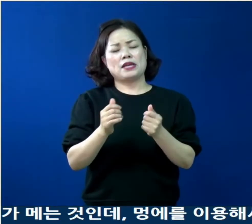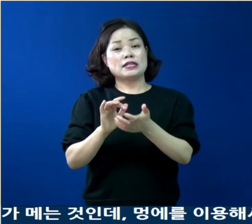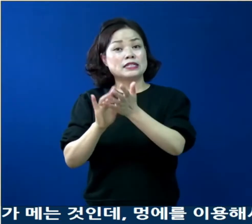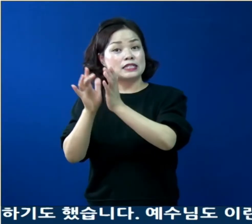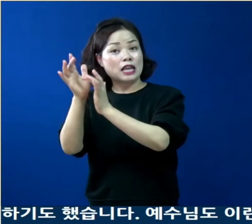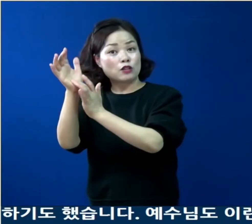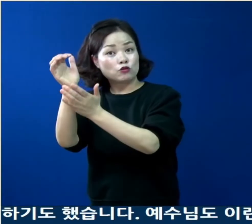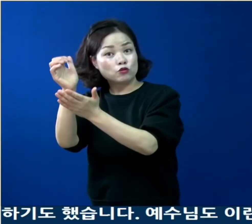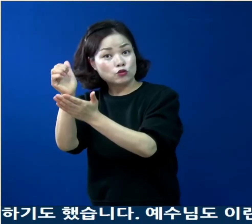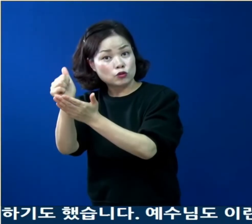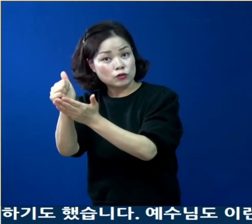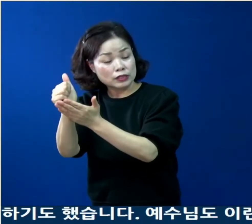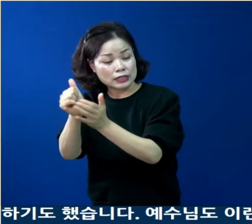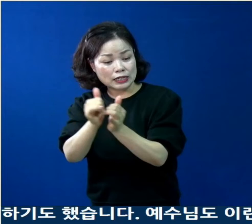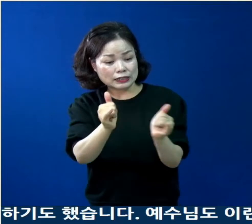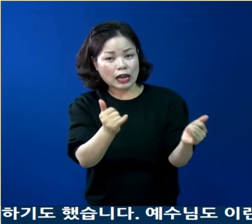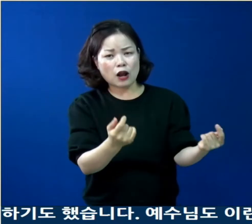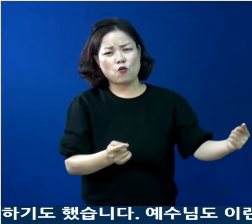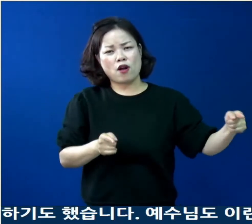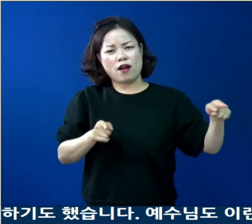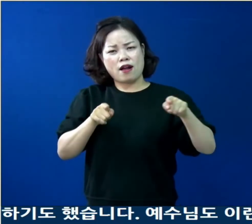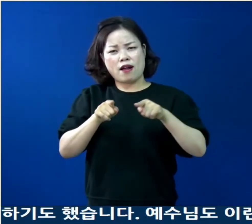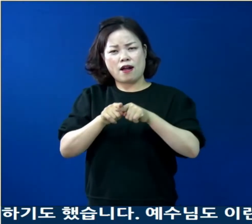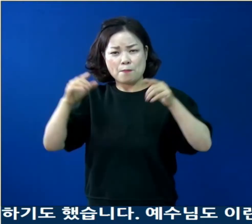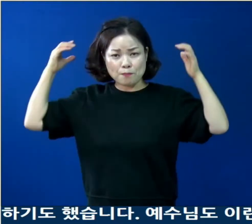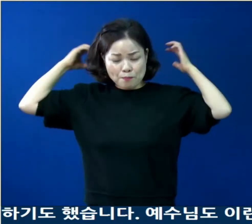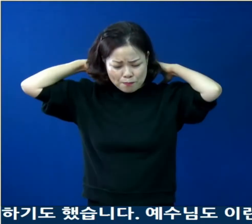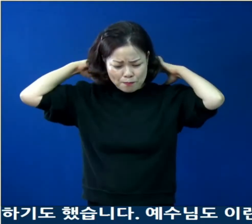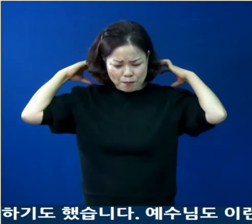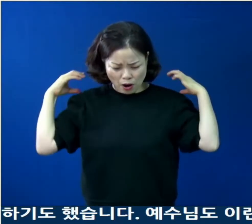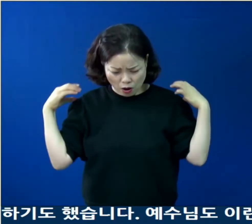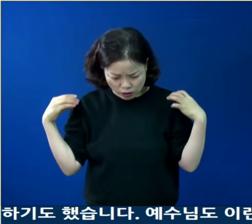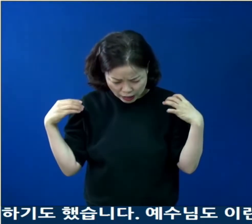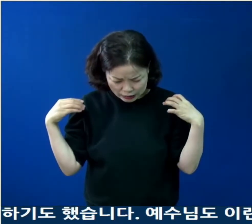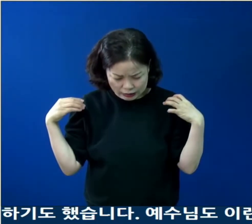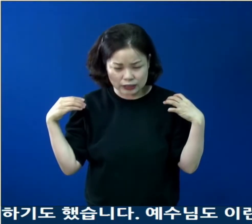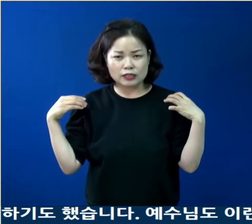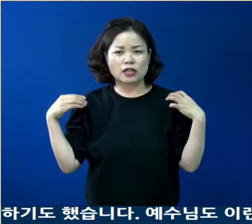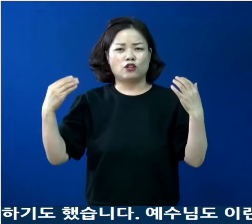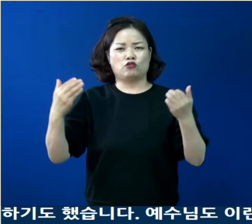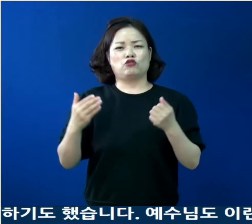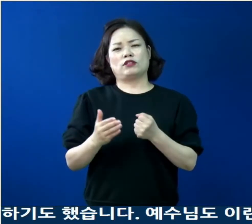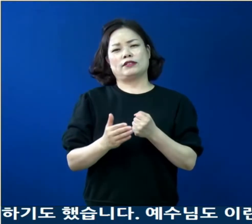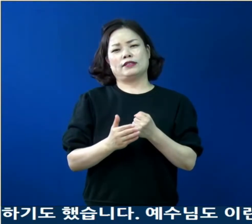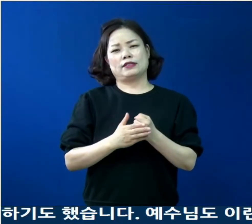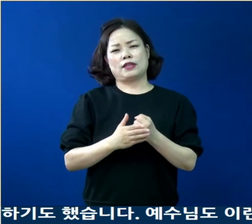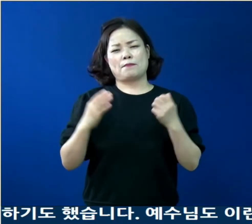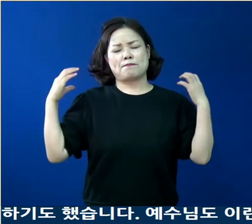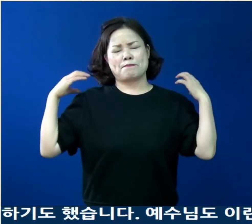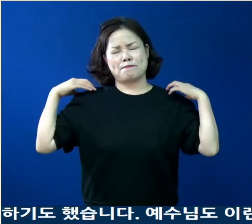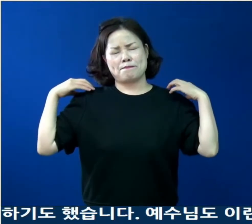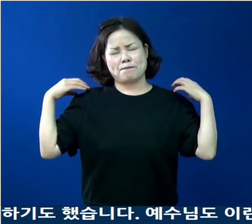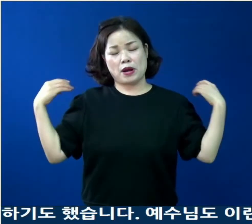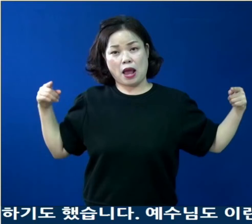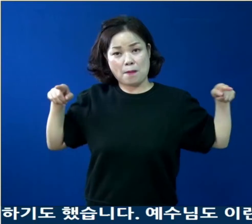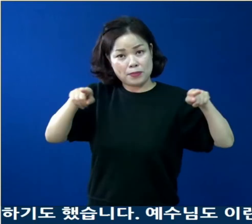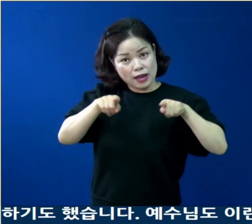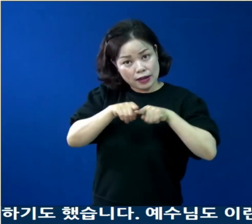예수님이 그 사람과 함께 멍에를 매 주시기 때문에 그 멍에가 가볍다는